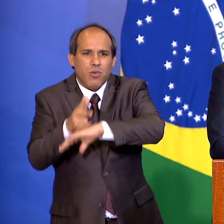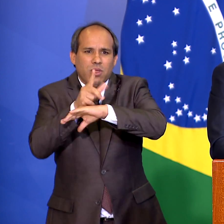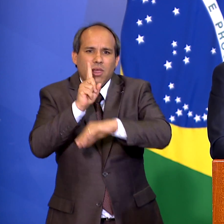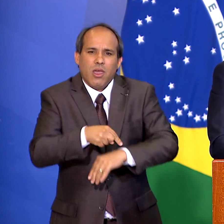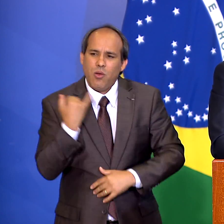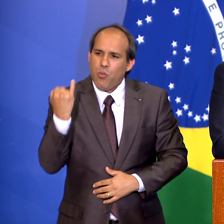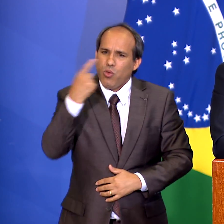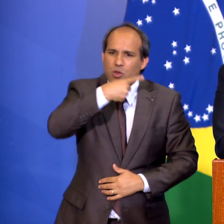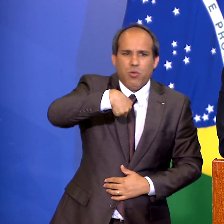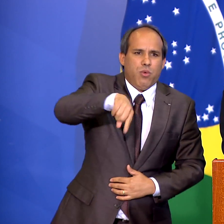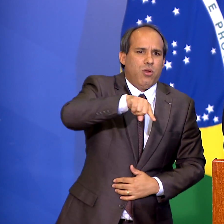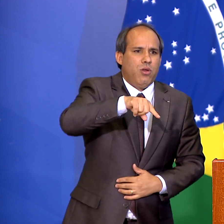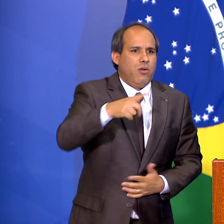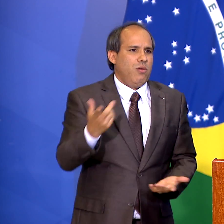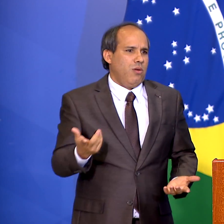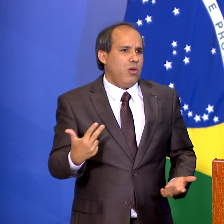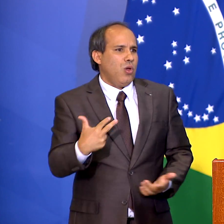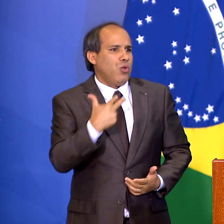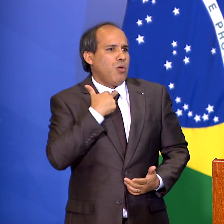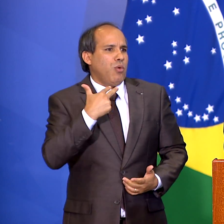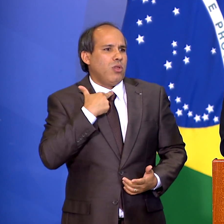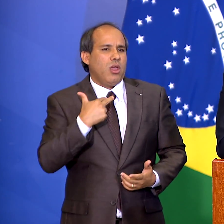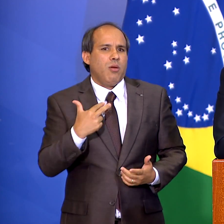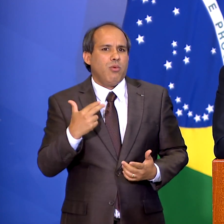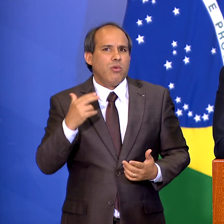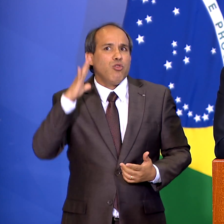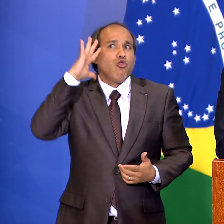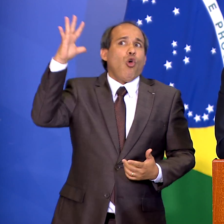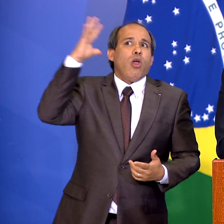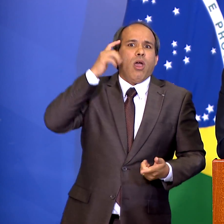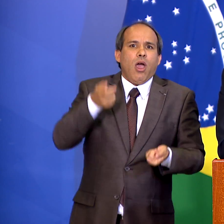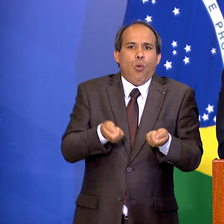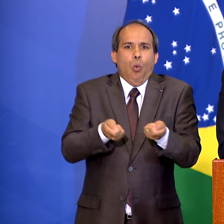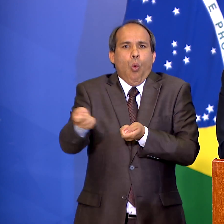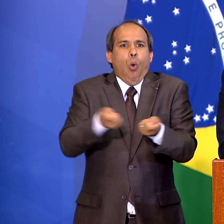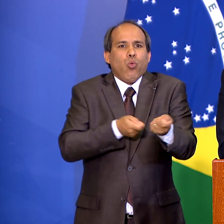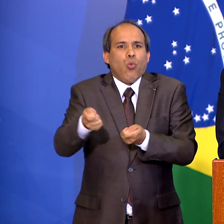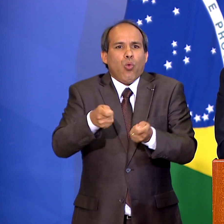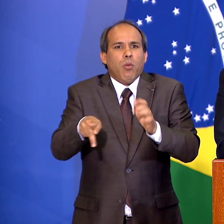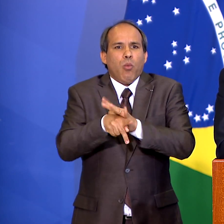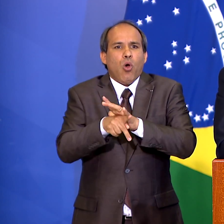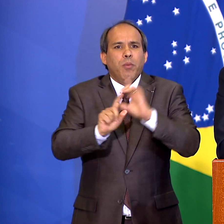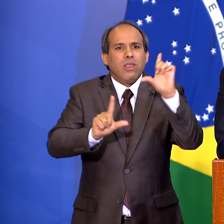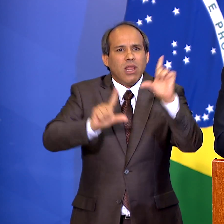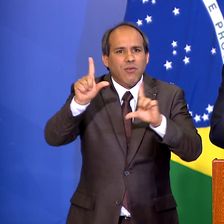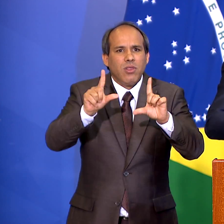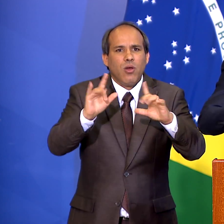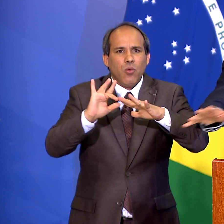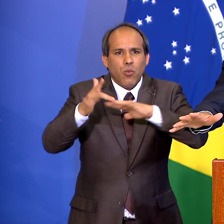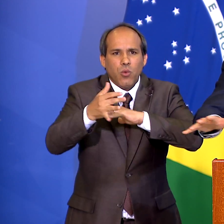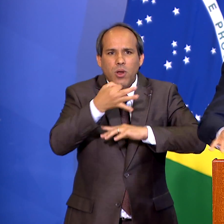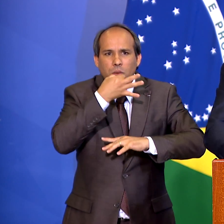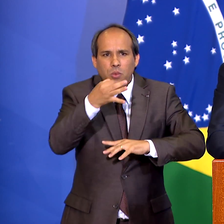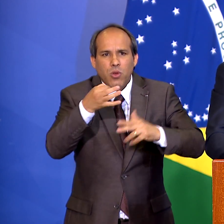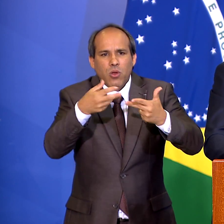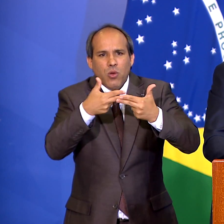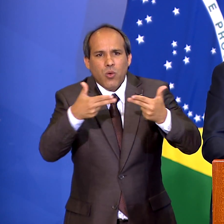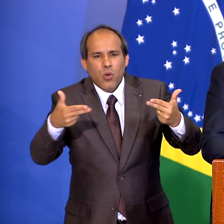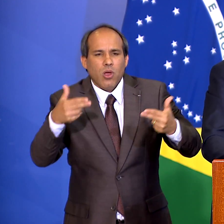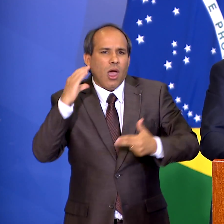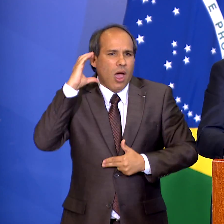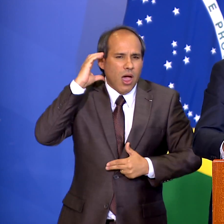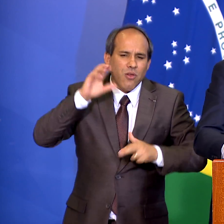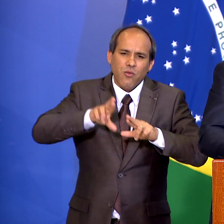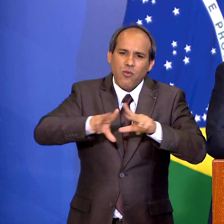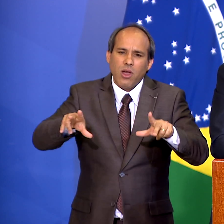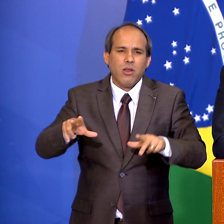Não podemos sonhar com a regulação da mídia, quer seja a tradicional, quer seja a outra